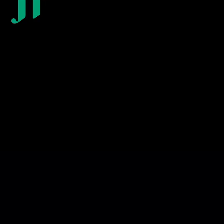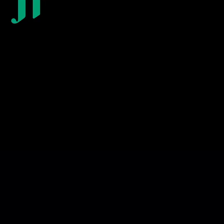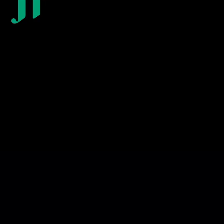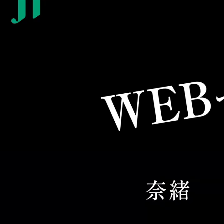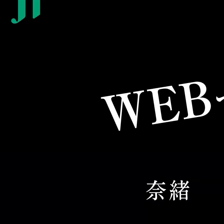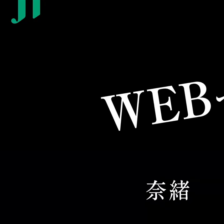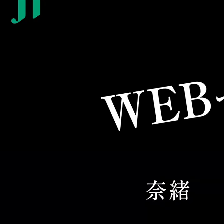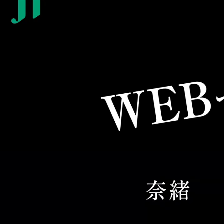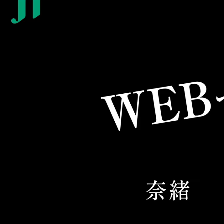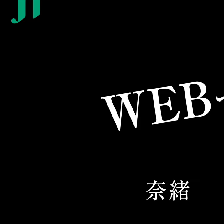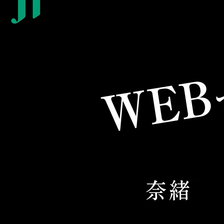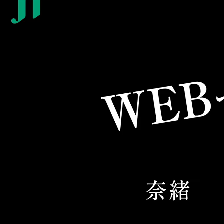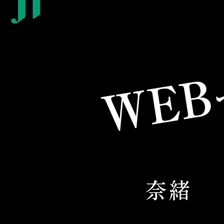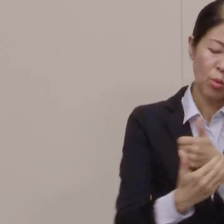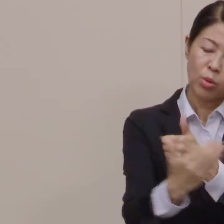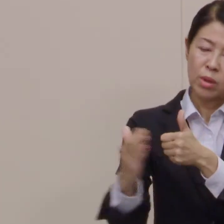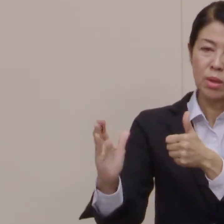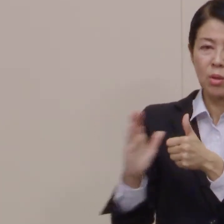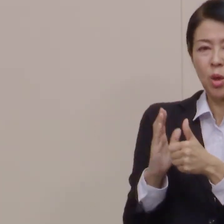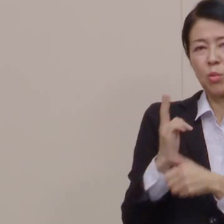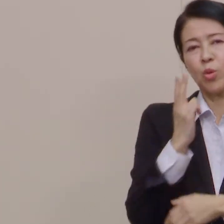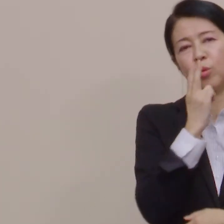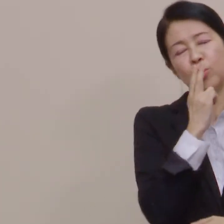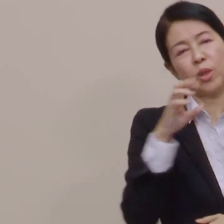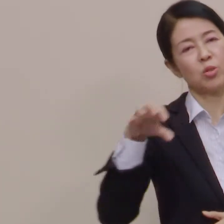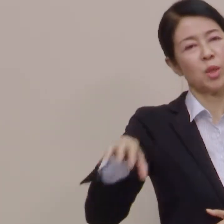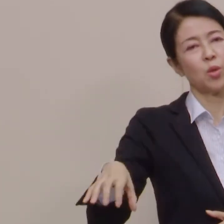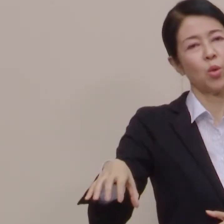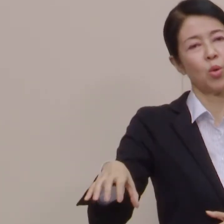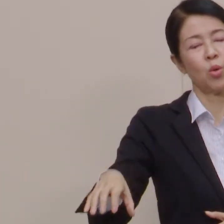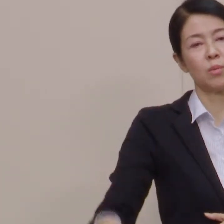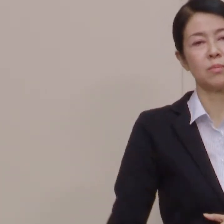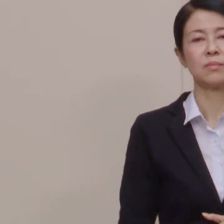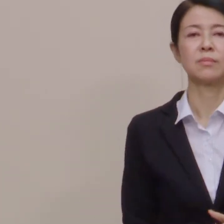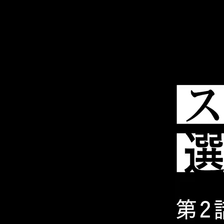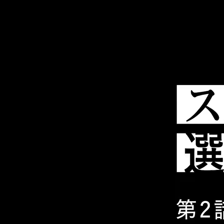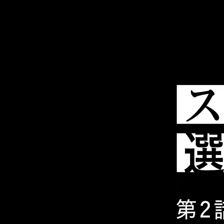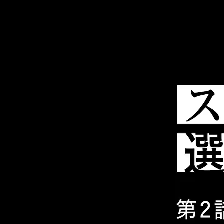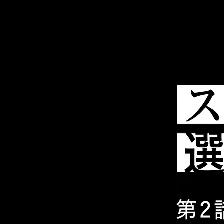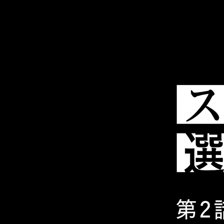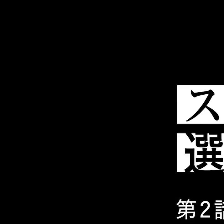ナー守ってよ愛煙家、 俺らで守ろう、吸える場所。